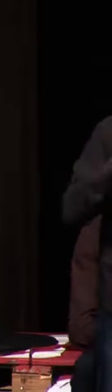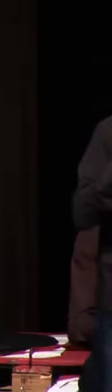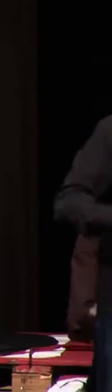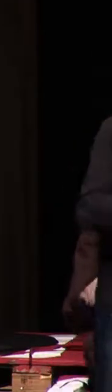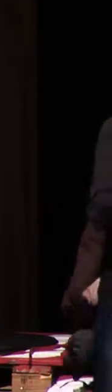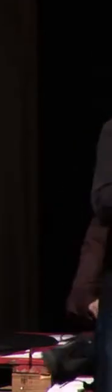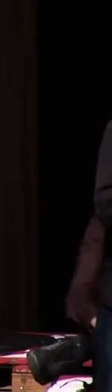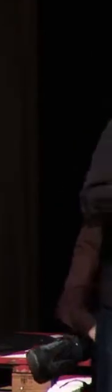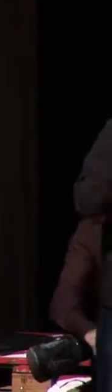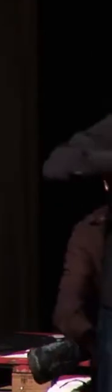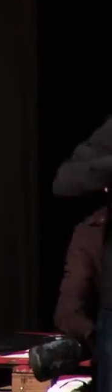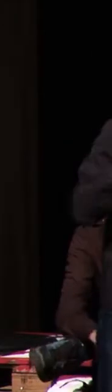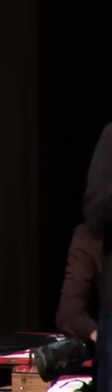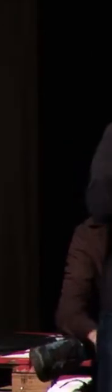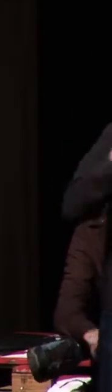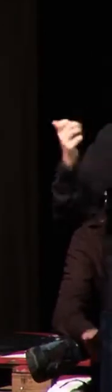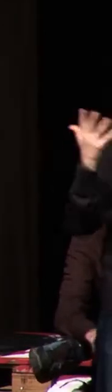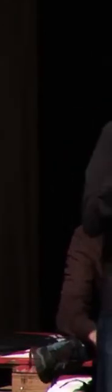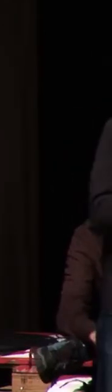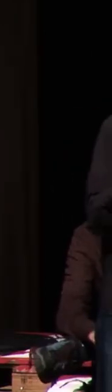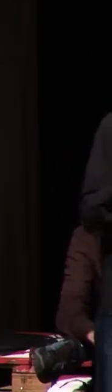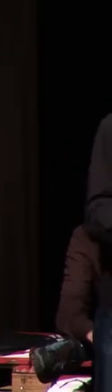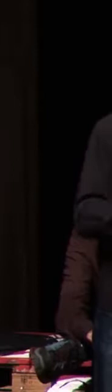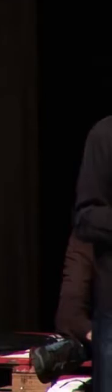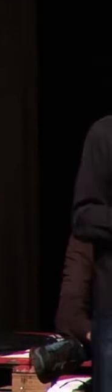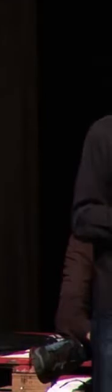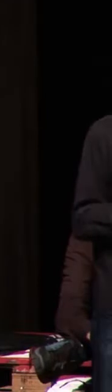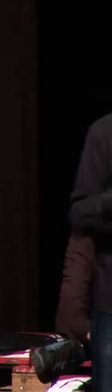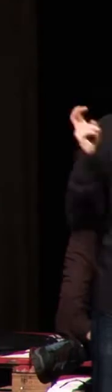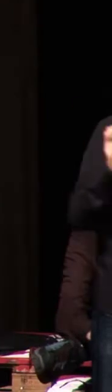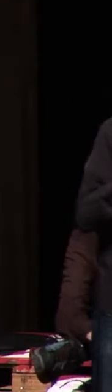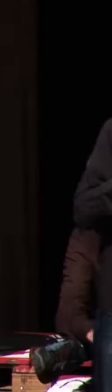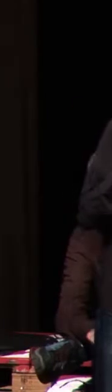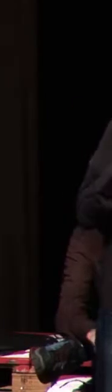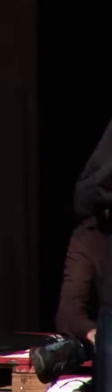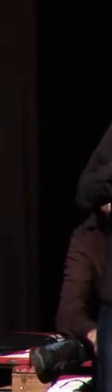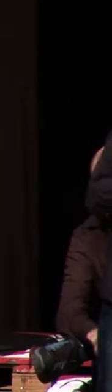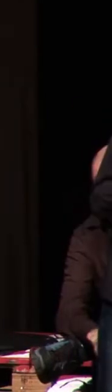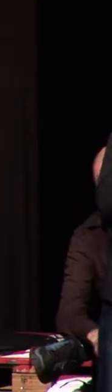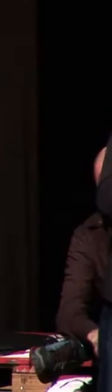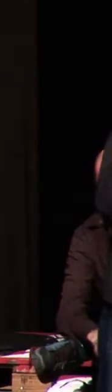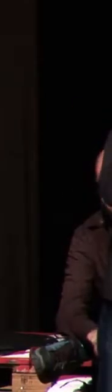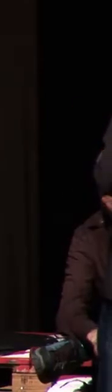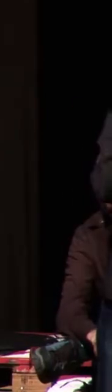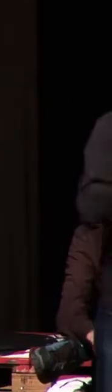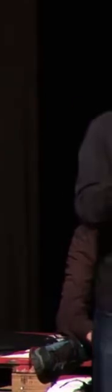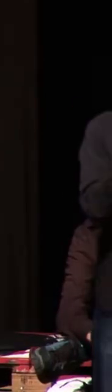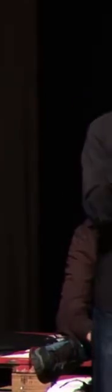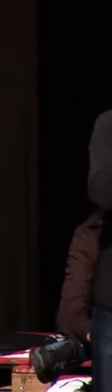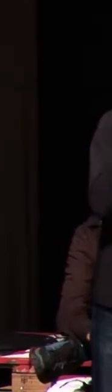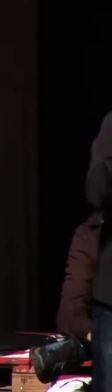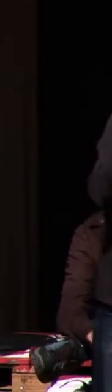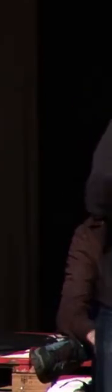estafa, que és el mateix robatori, i que a més ve per unes instàncies molt sofisticades,